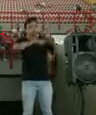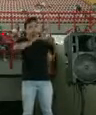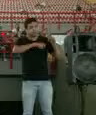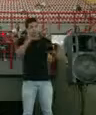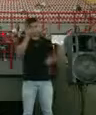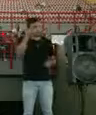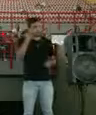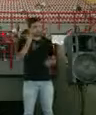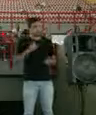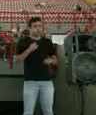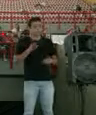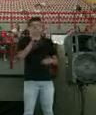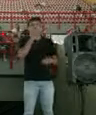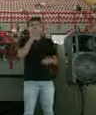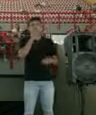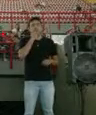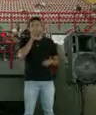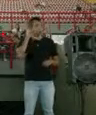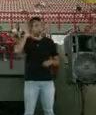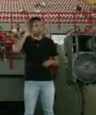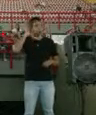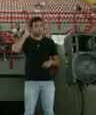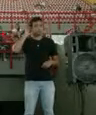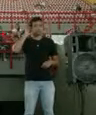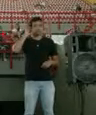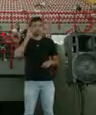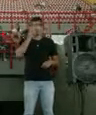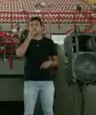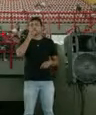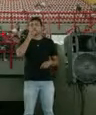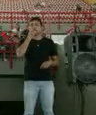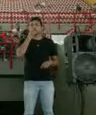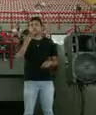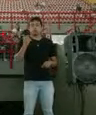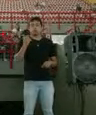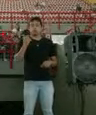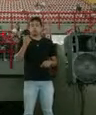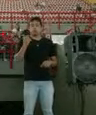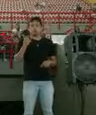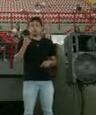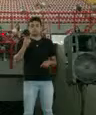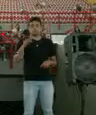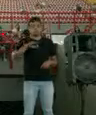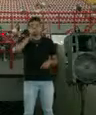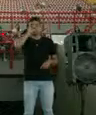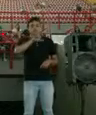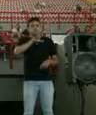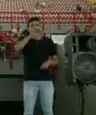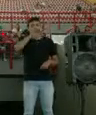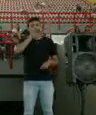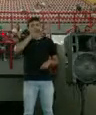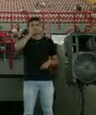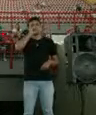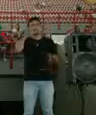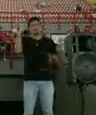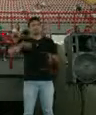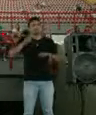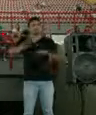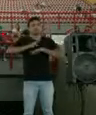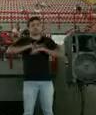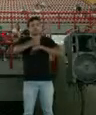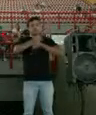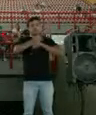reprodução? Coloque o seu ouvido no nariz dele. Está respirando? Ele está